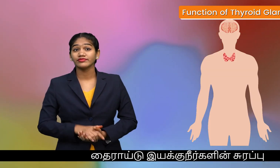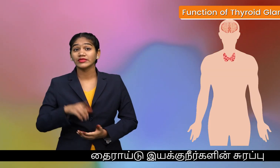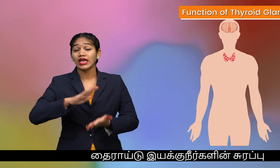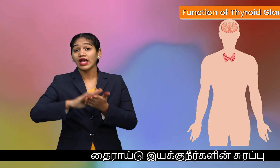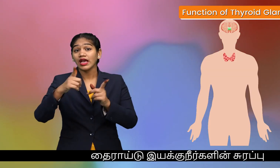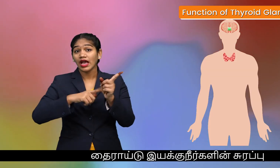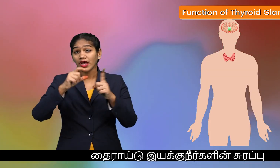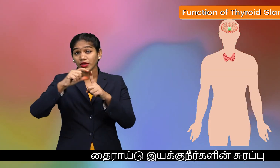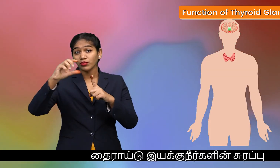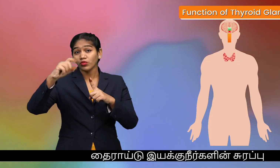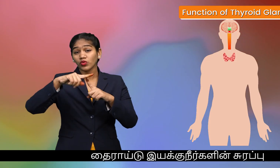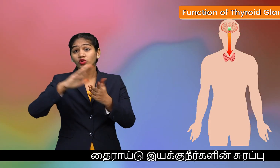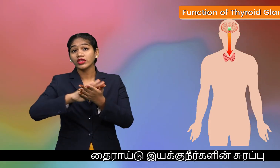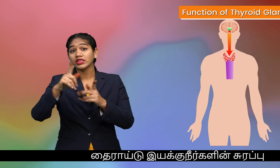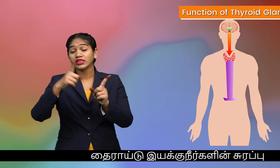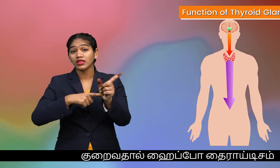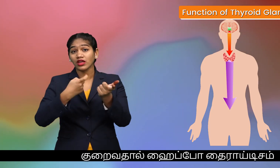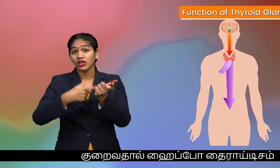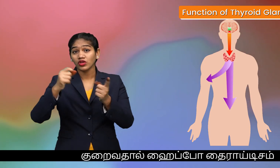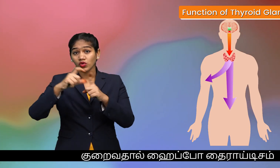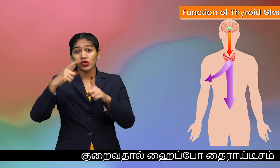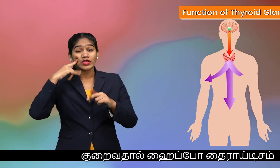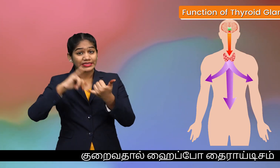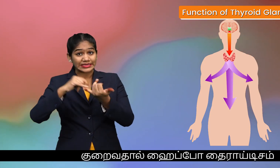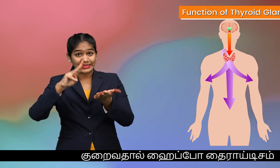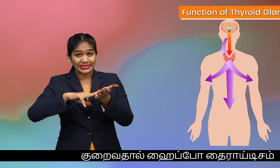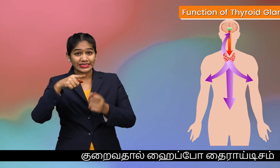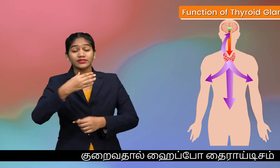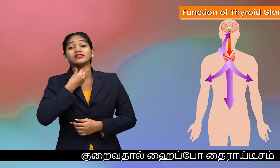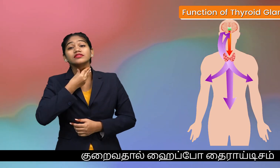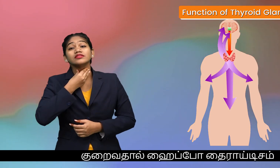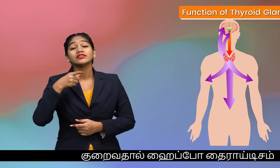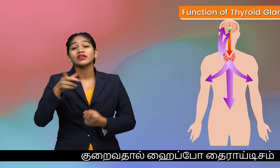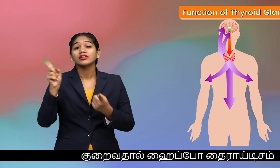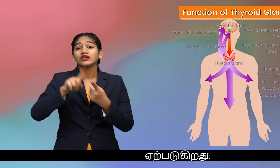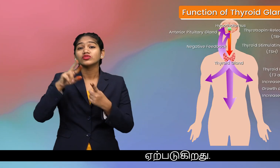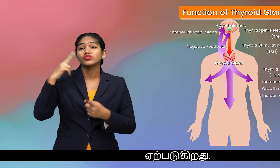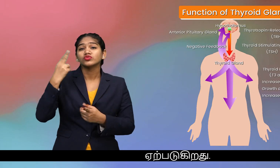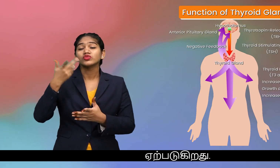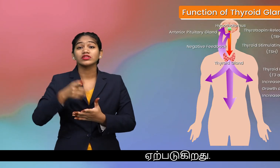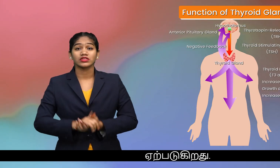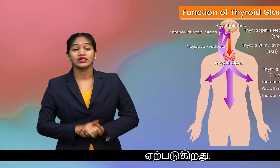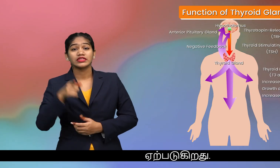தைராய்டு இயக்குநீர்களின் சுரப்பு குறைவதால் ஹைப்போதைராய்டிசம் ஏற்படுகிறது.